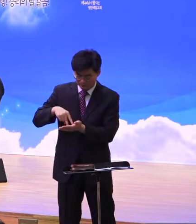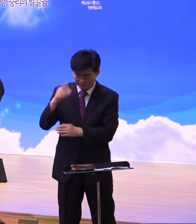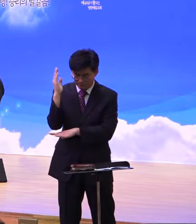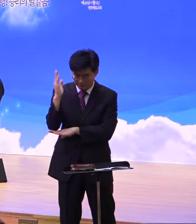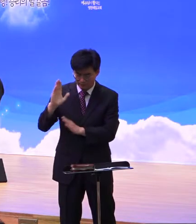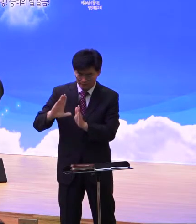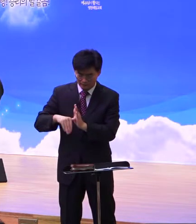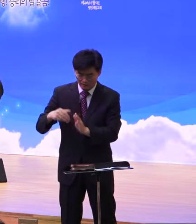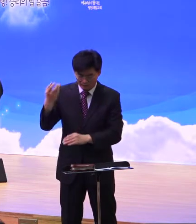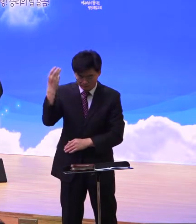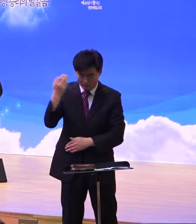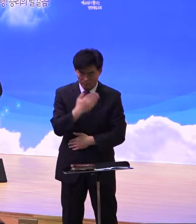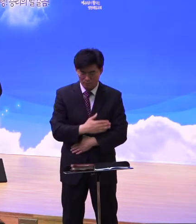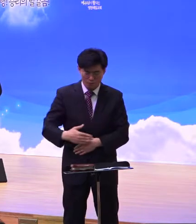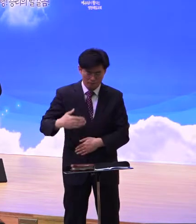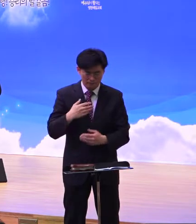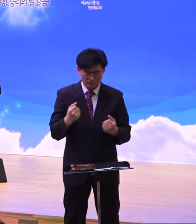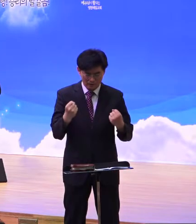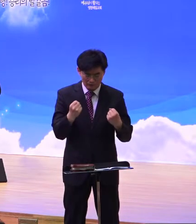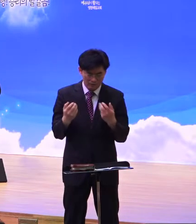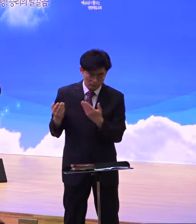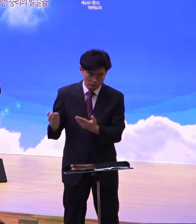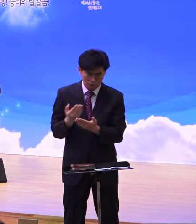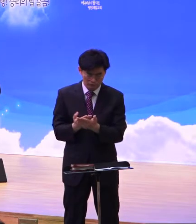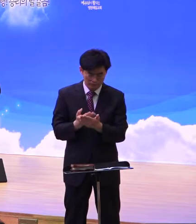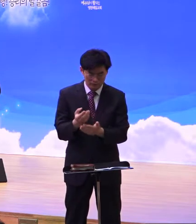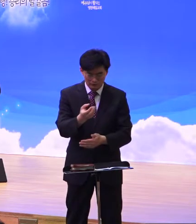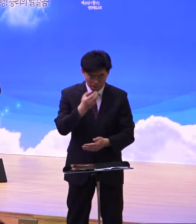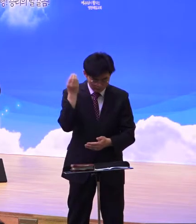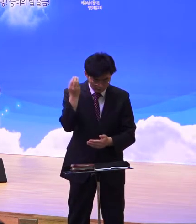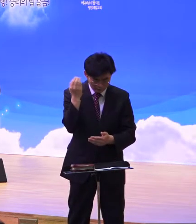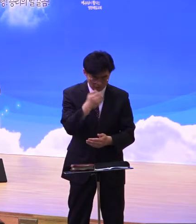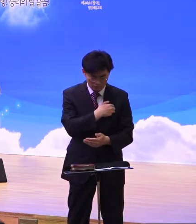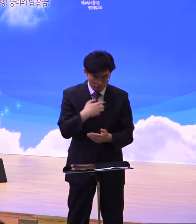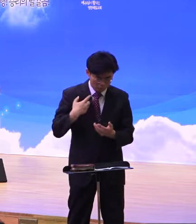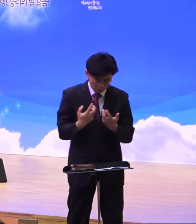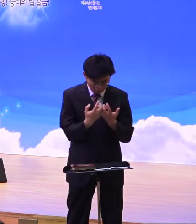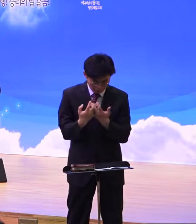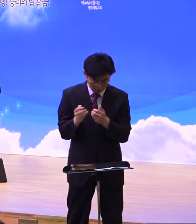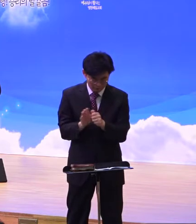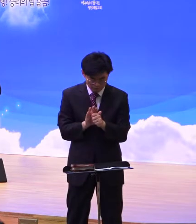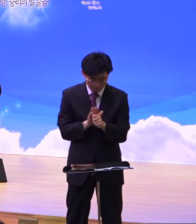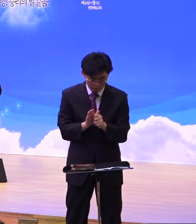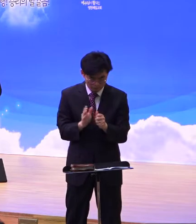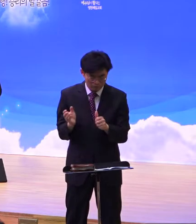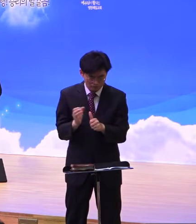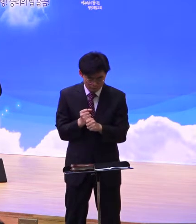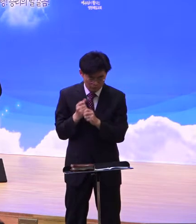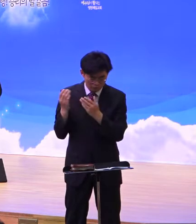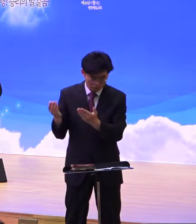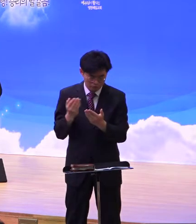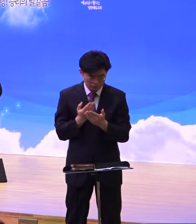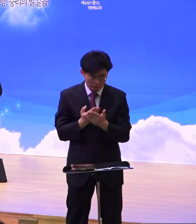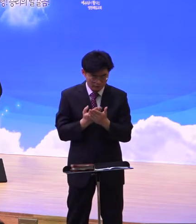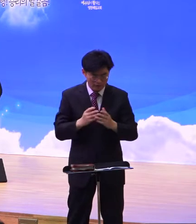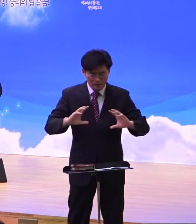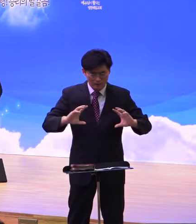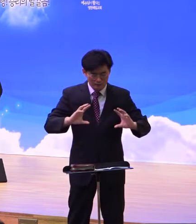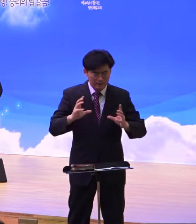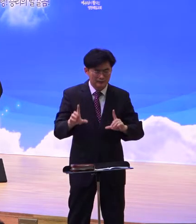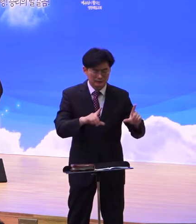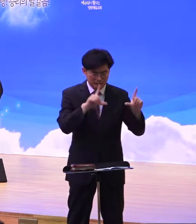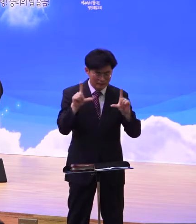영육간의 강건함을 주시고 성령의 충만함을 주시어 세상을 살아가면서 혼탁하여진